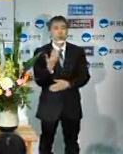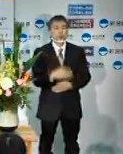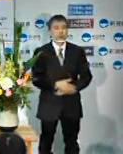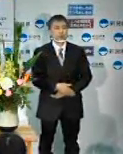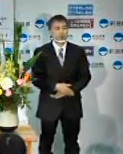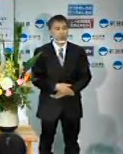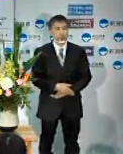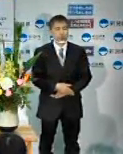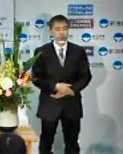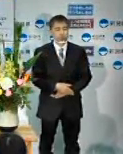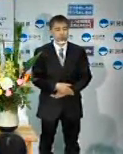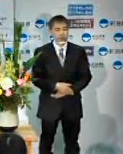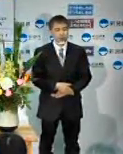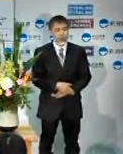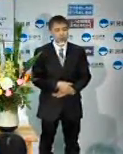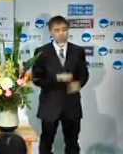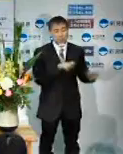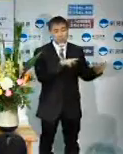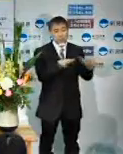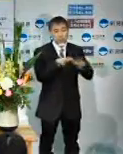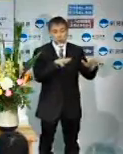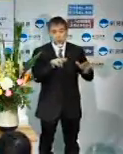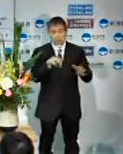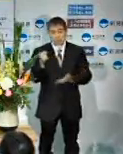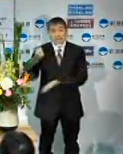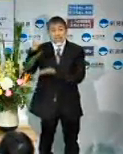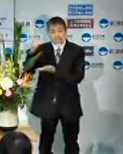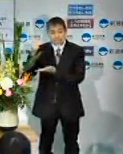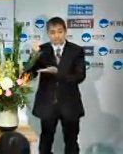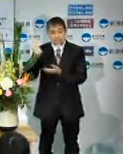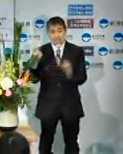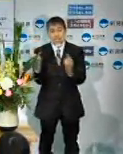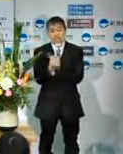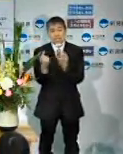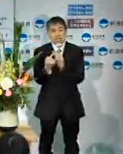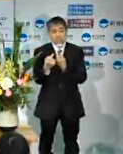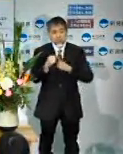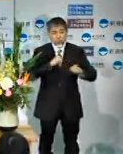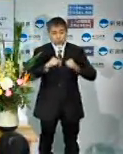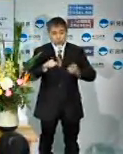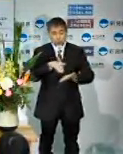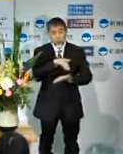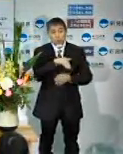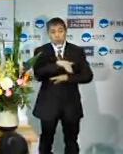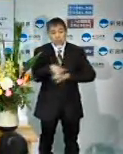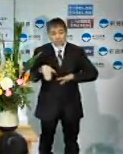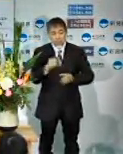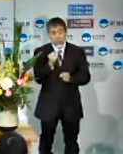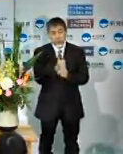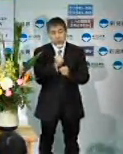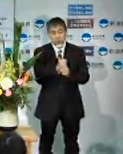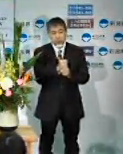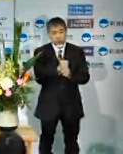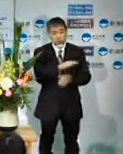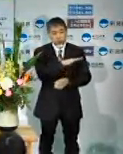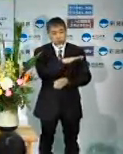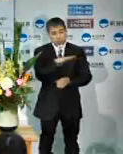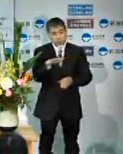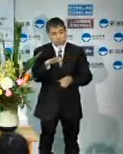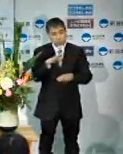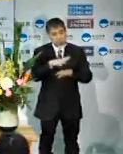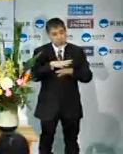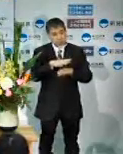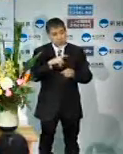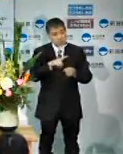まあ行財政改革の行動計画をですね、作った平成元年度から作ってきて